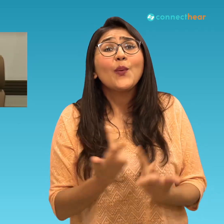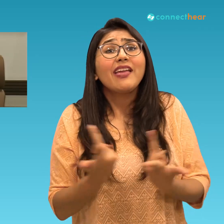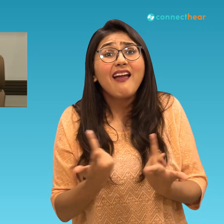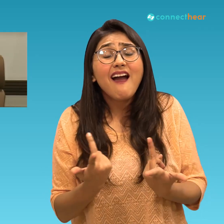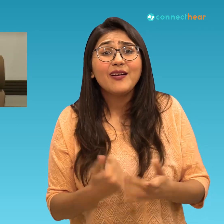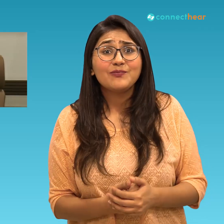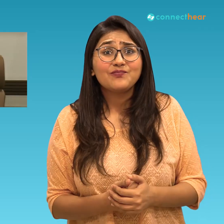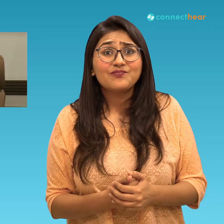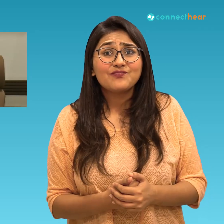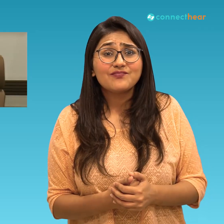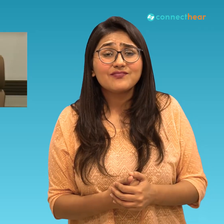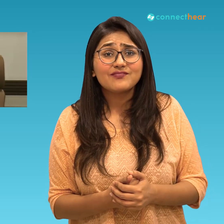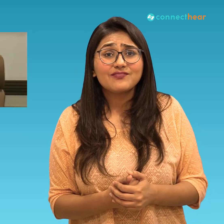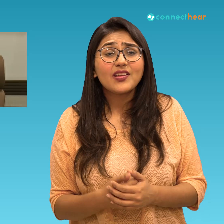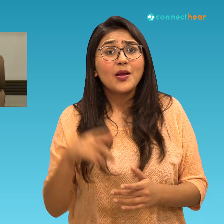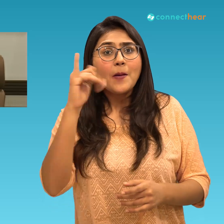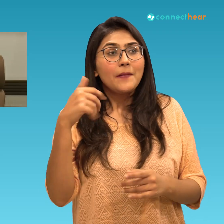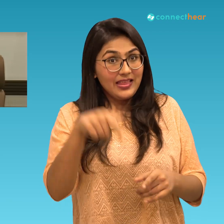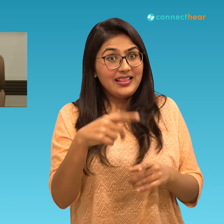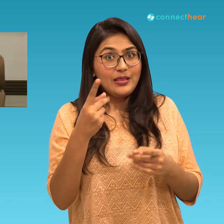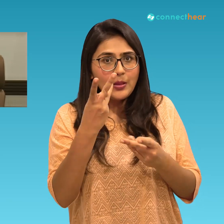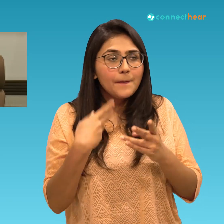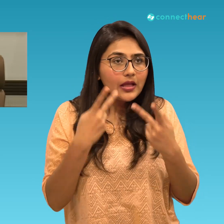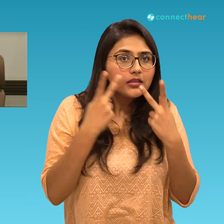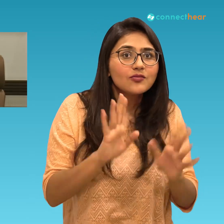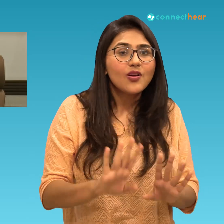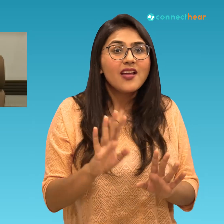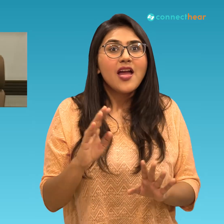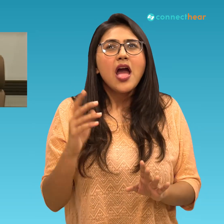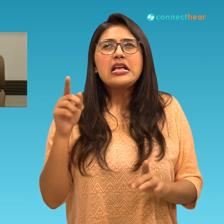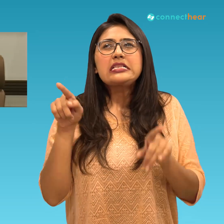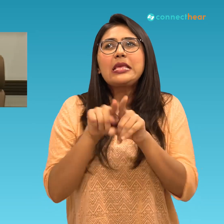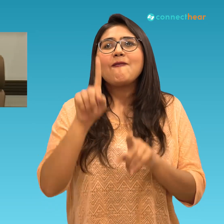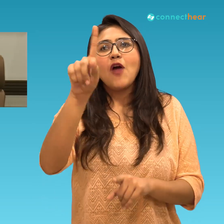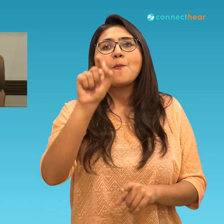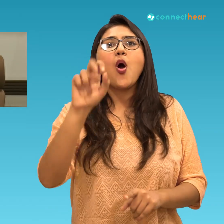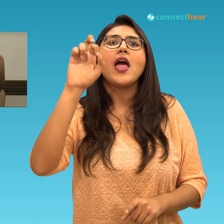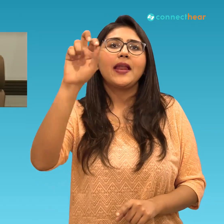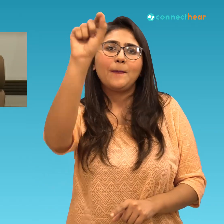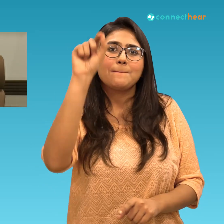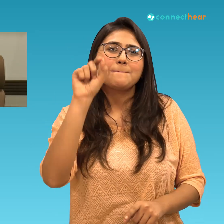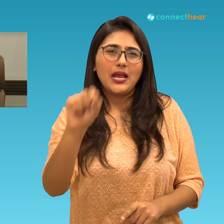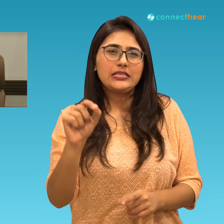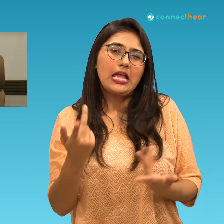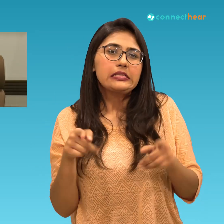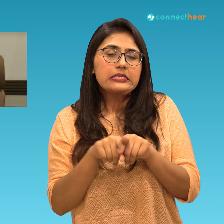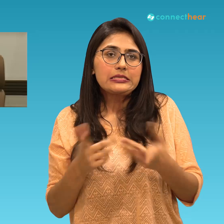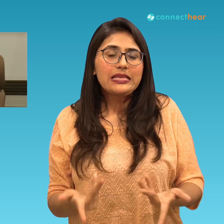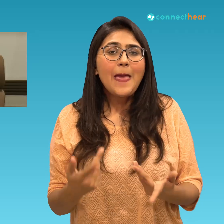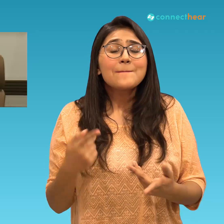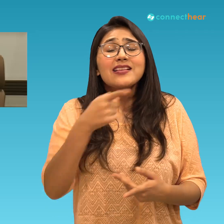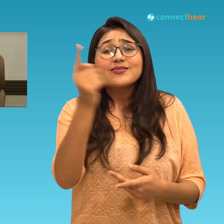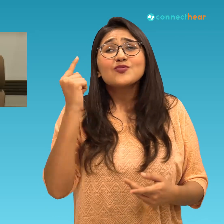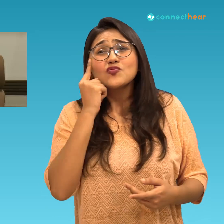में डेफिनेटली अभी भी, इसको अगर इन फिगर्स पे भी कैलकुलेट करें तो इट्स 1.8। ये सारी जो बातें मैं